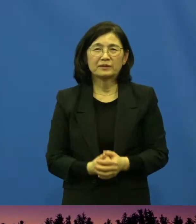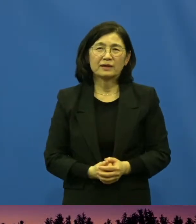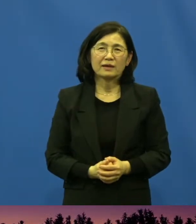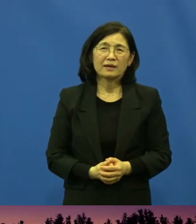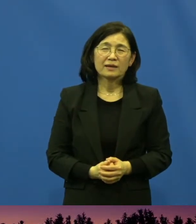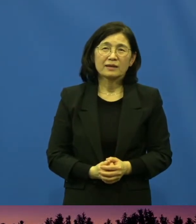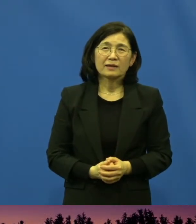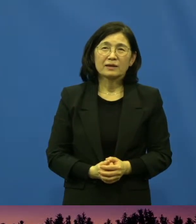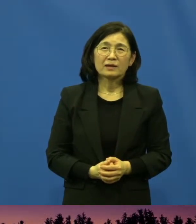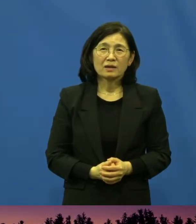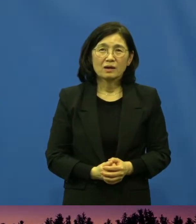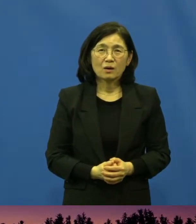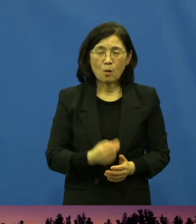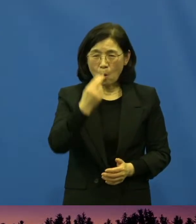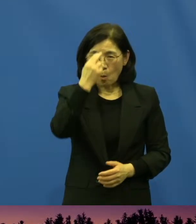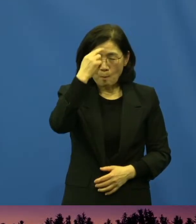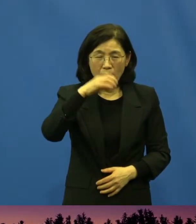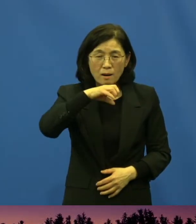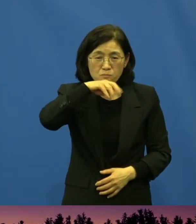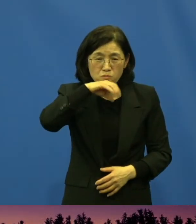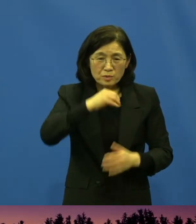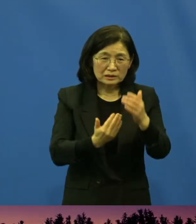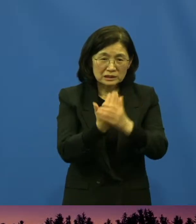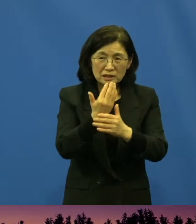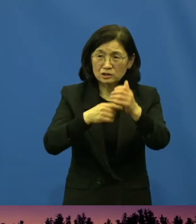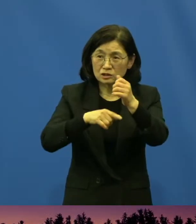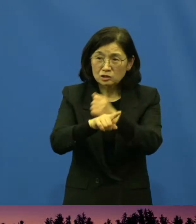원망과 불평이 왜 일어나십니까? 그죠?